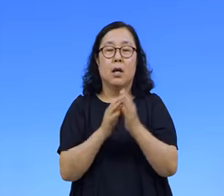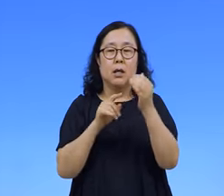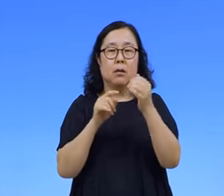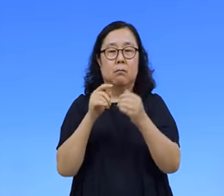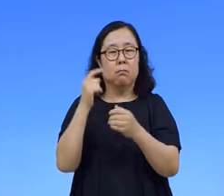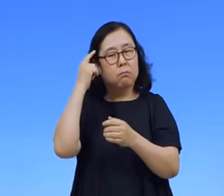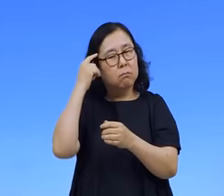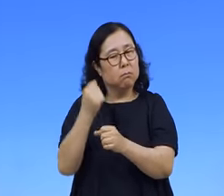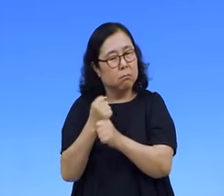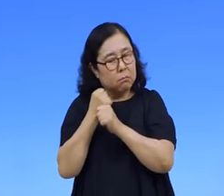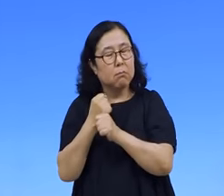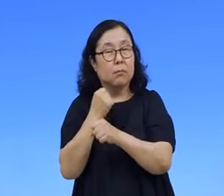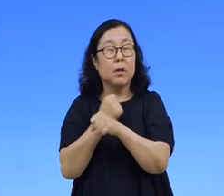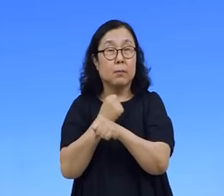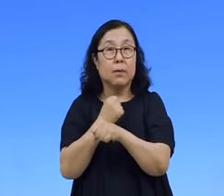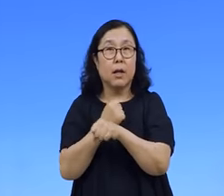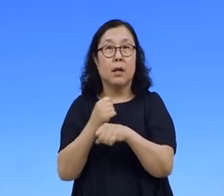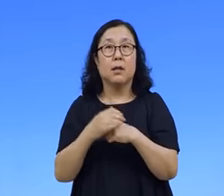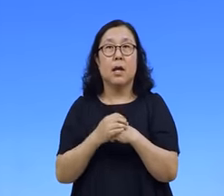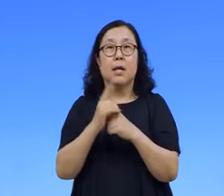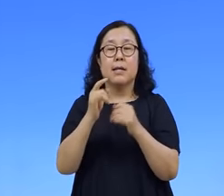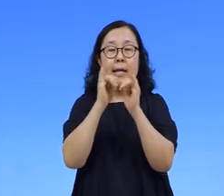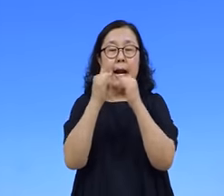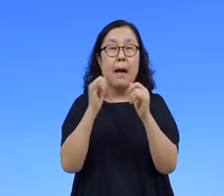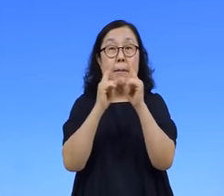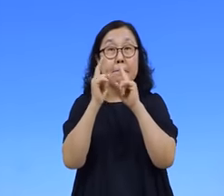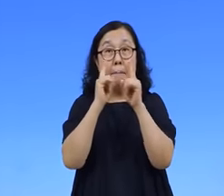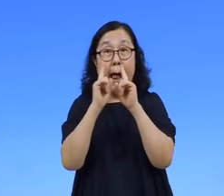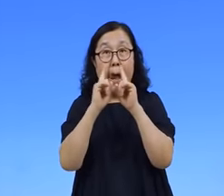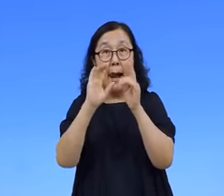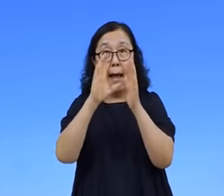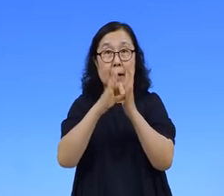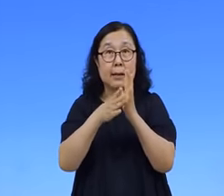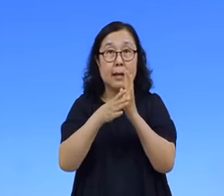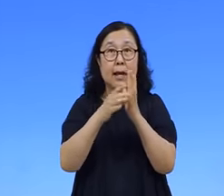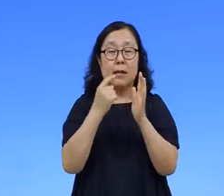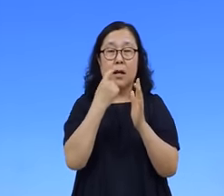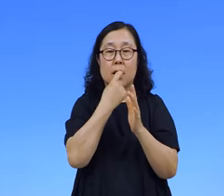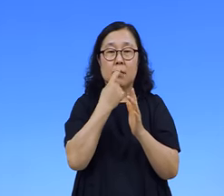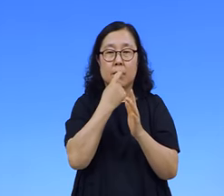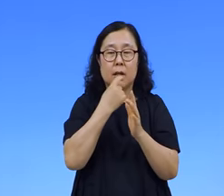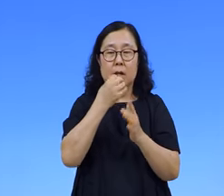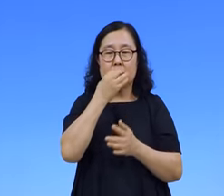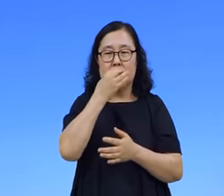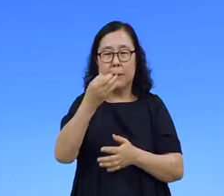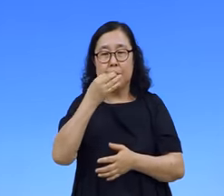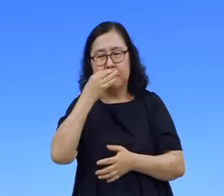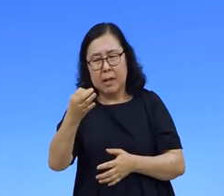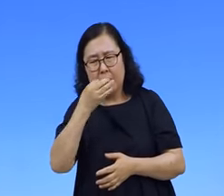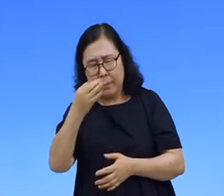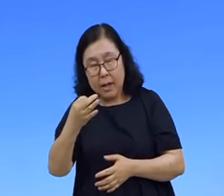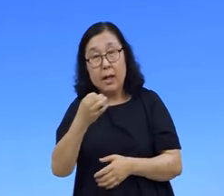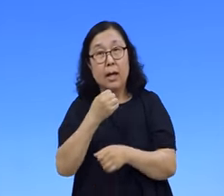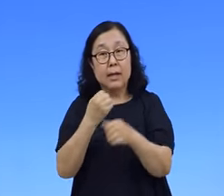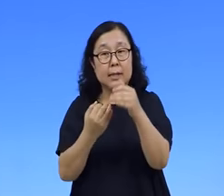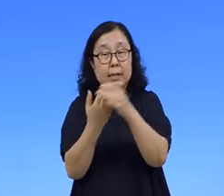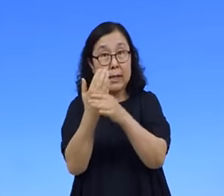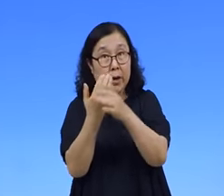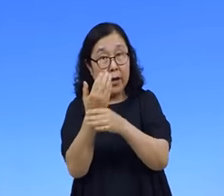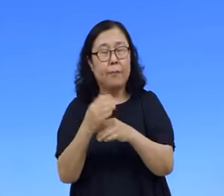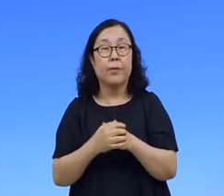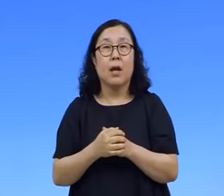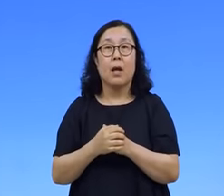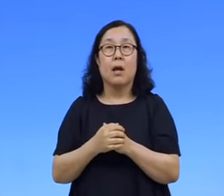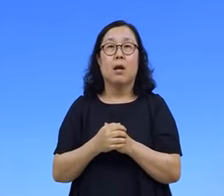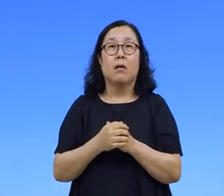무슨 실험을 했느냐 하니까, 이 사람이 말할 때 이제 이렇게 침에 입에 파편이 많이 튀잖아요. 이번에